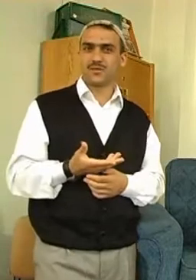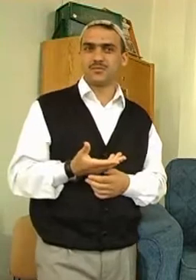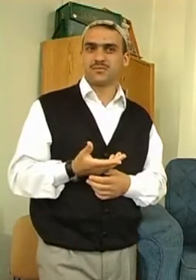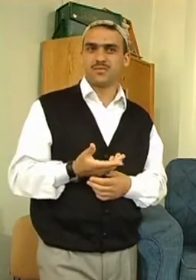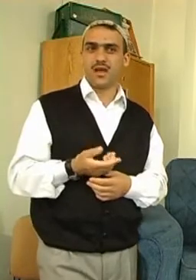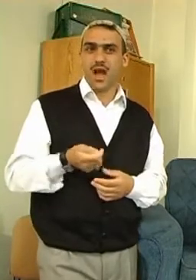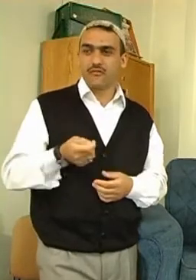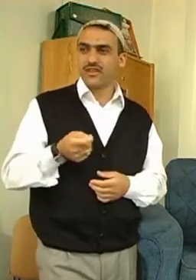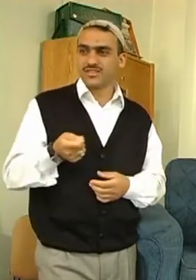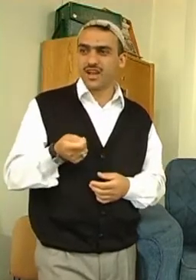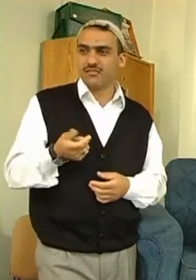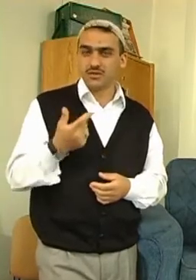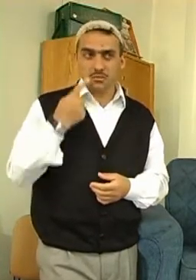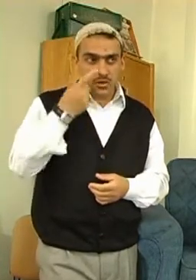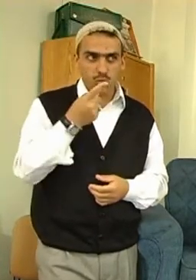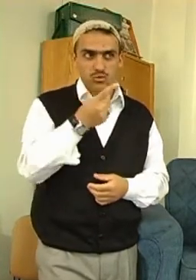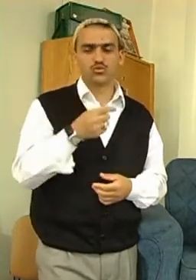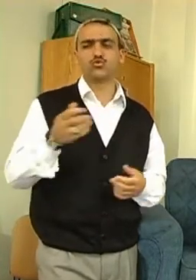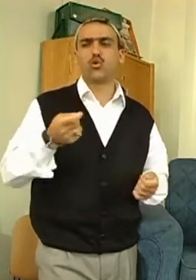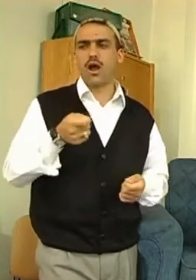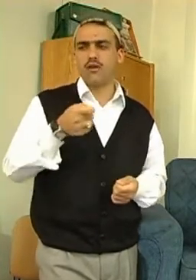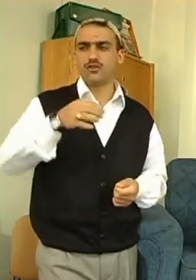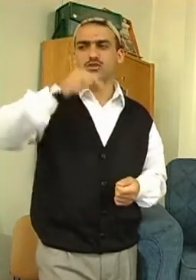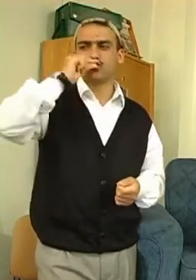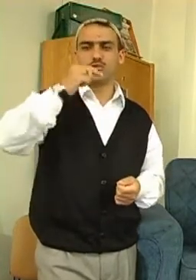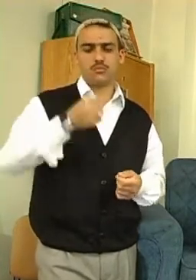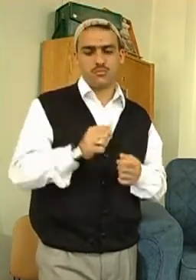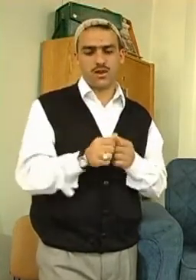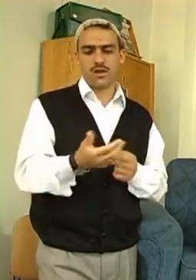İnsan çarşısına göre değer alıyor, pazarına göre değer alıyor.